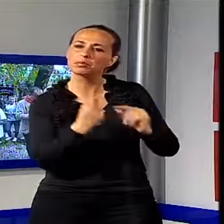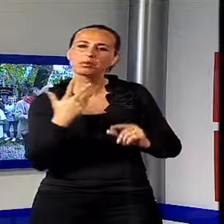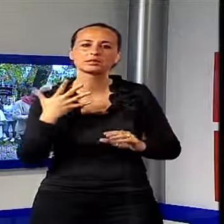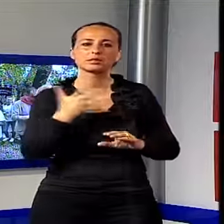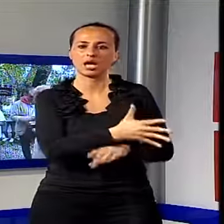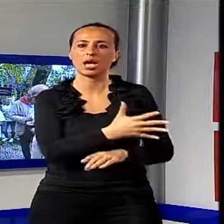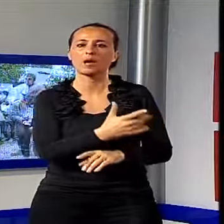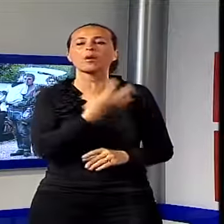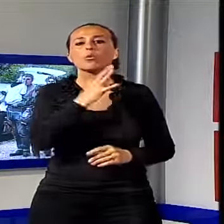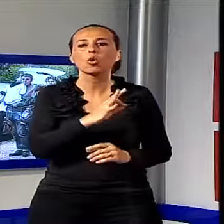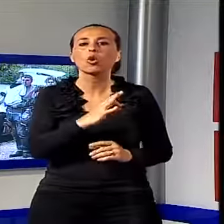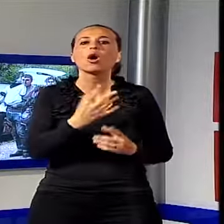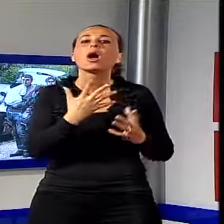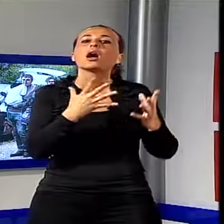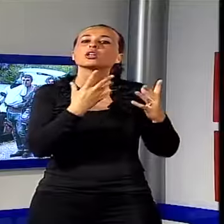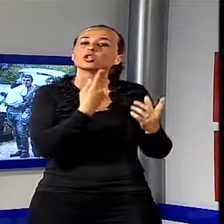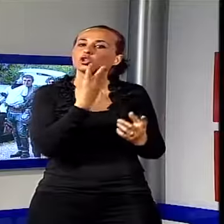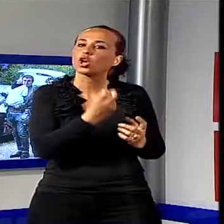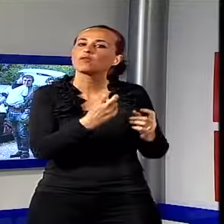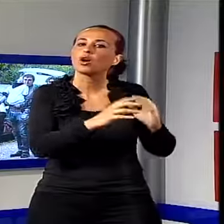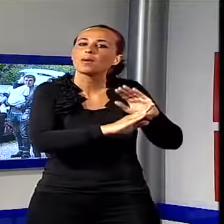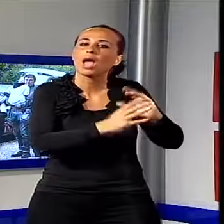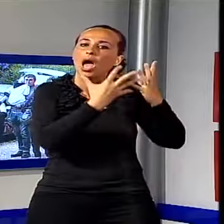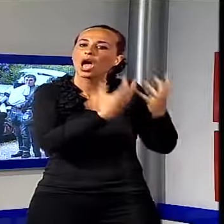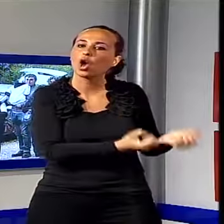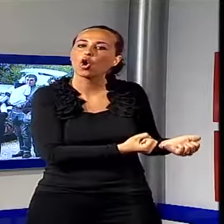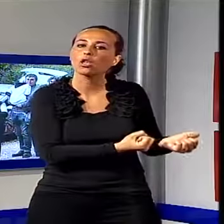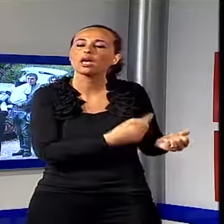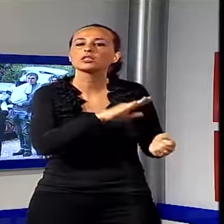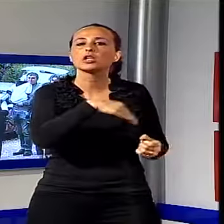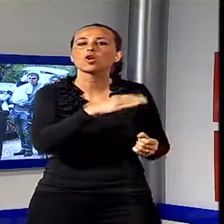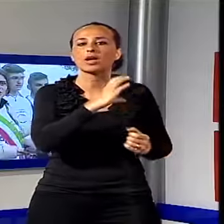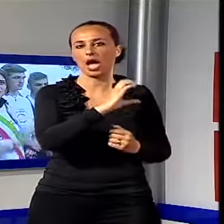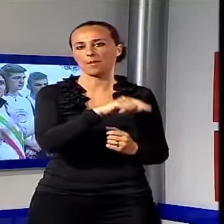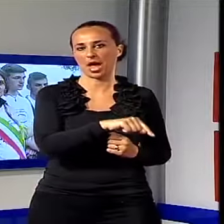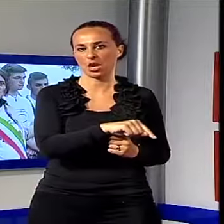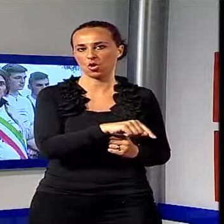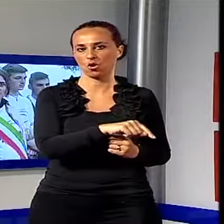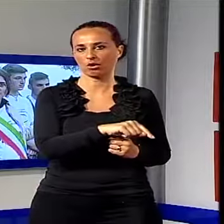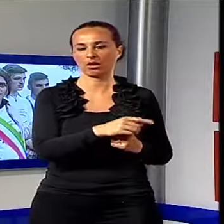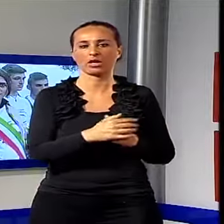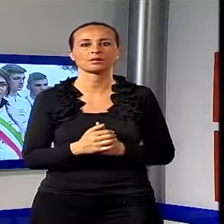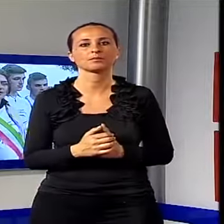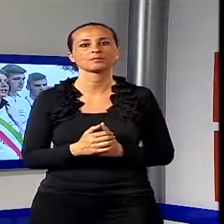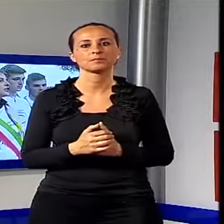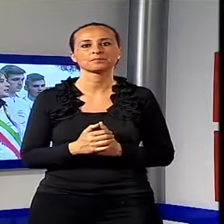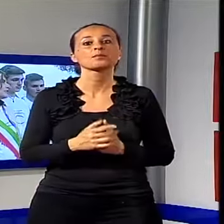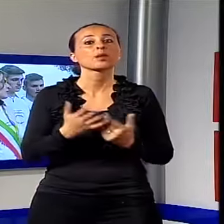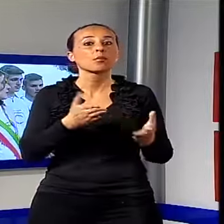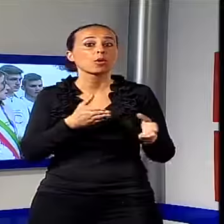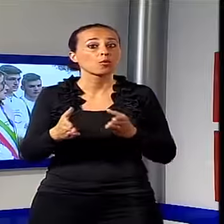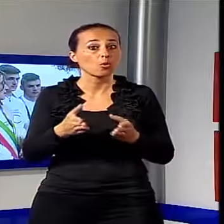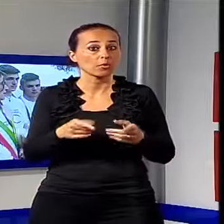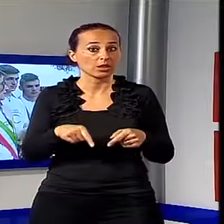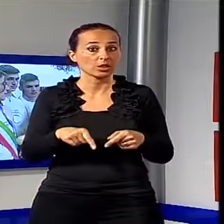popolazione capannorese in particolare del compitese e dei paesi delle colline del nord. Al momento i luoghi che fanno